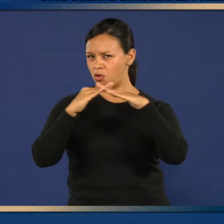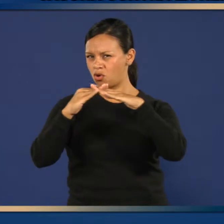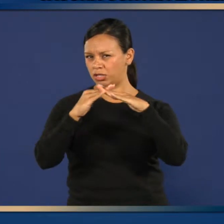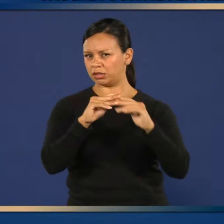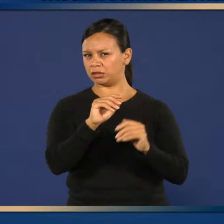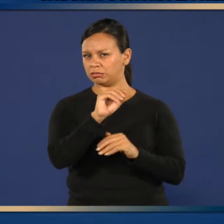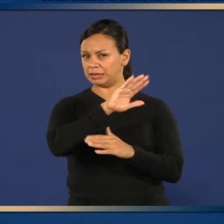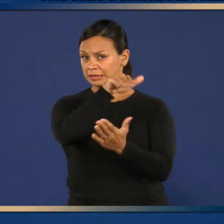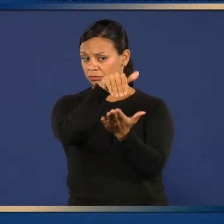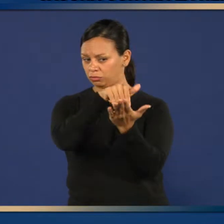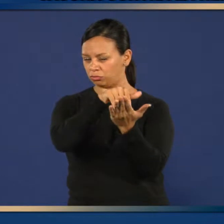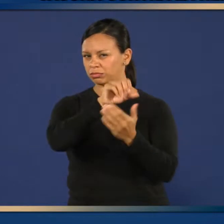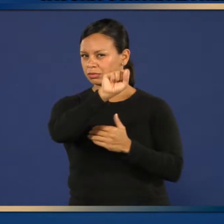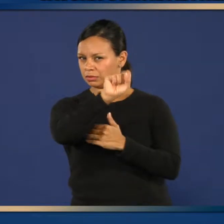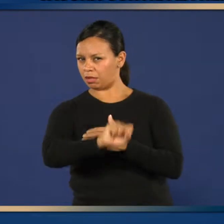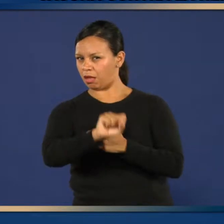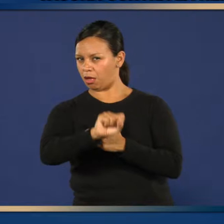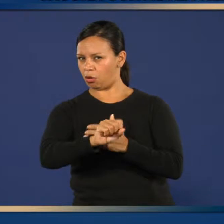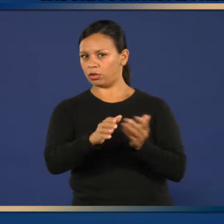sudamérica